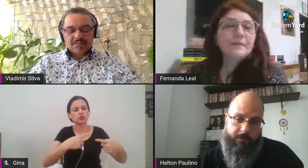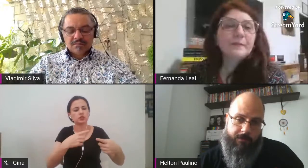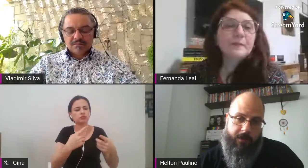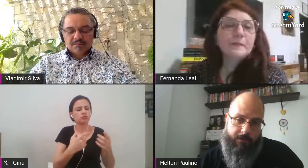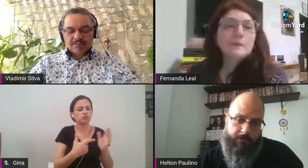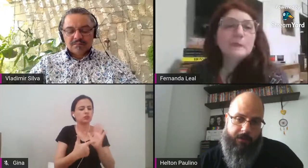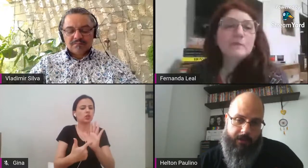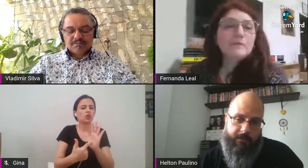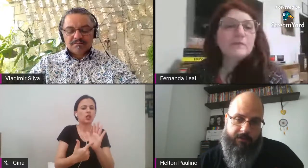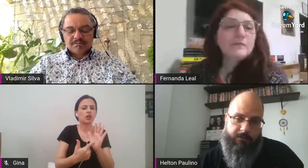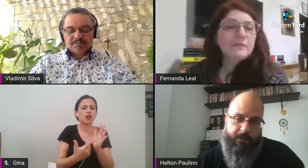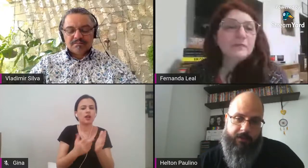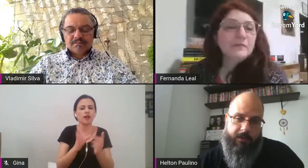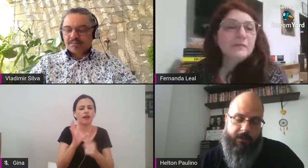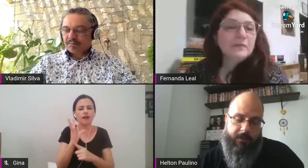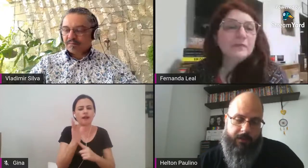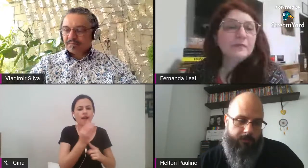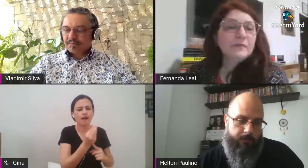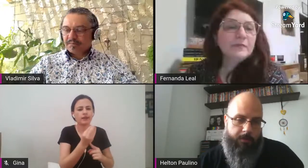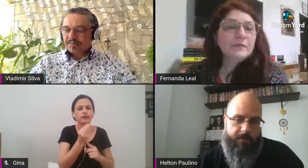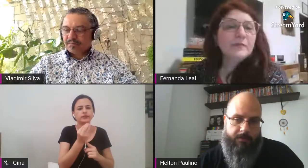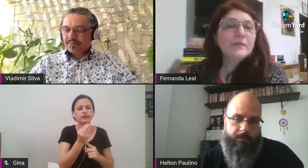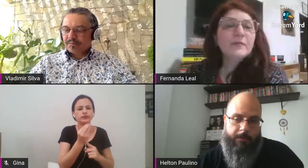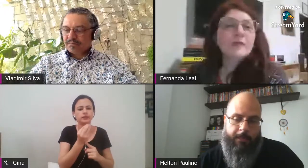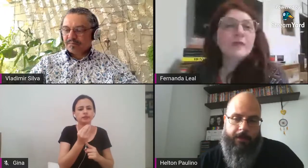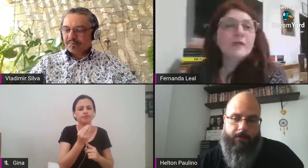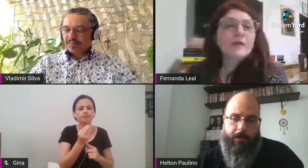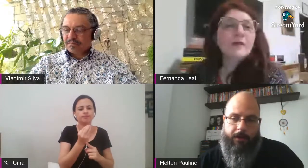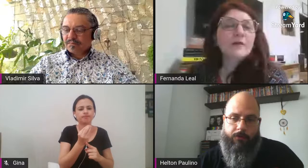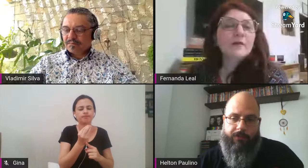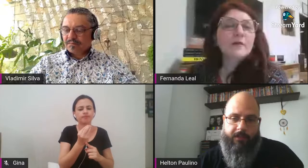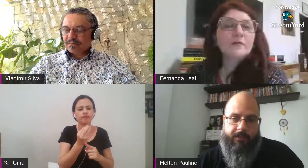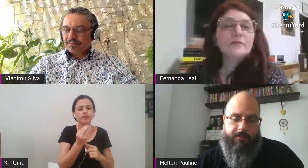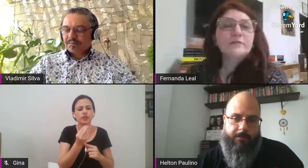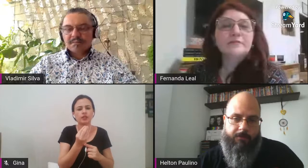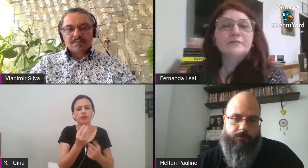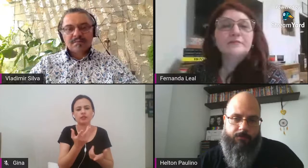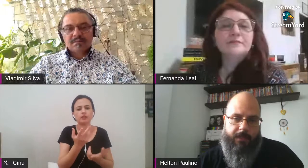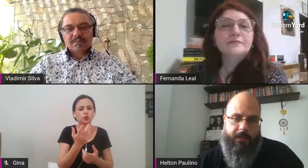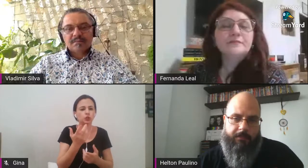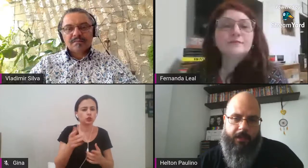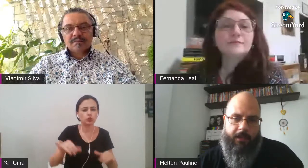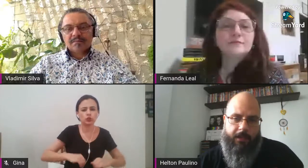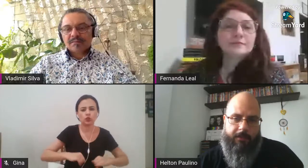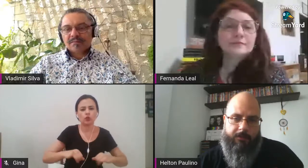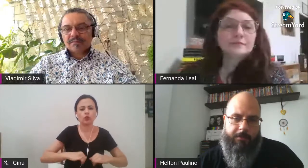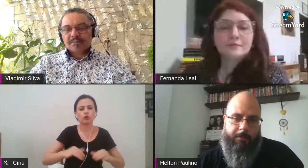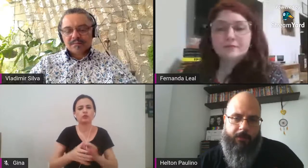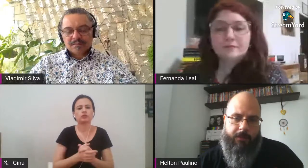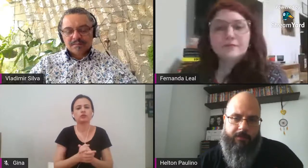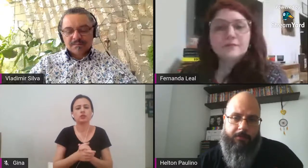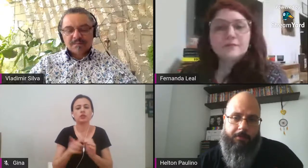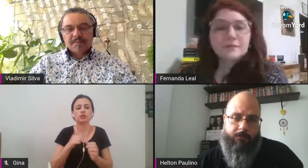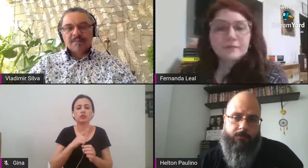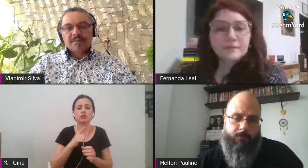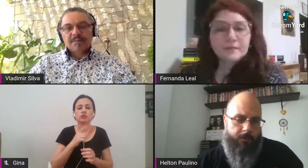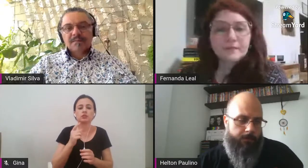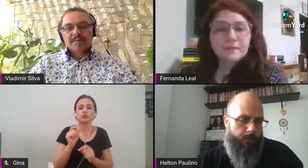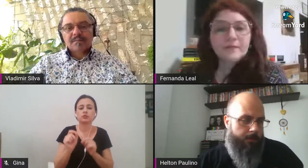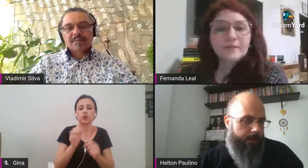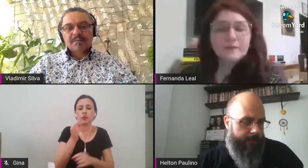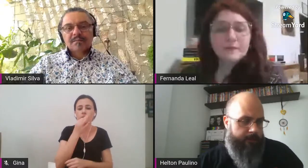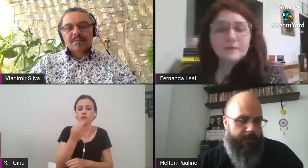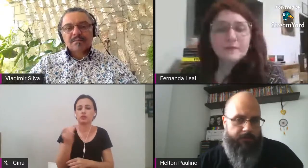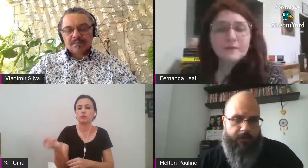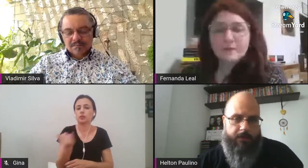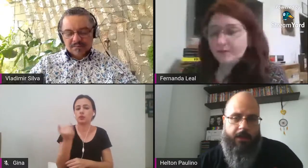arte sofra cada vez mais retaliações, é isso que a gente vê no Brasil. Eu gostaria de tecer mais um